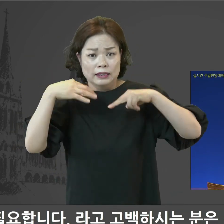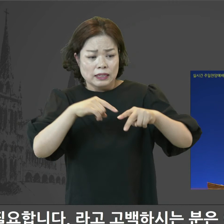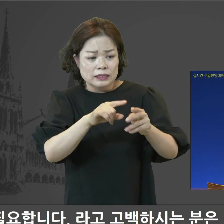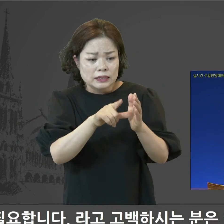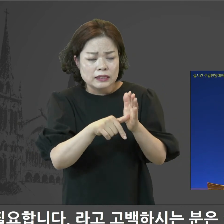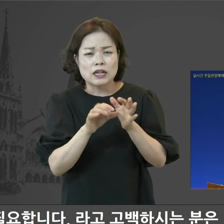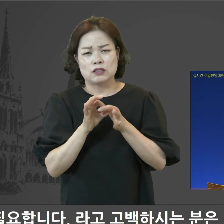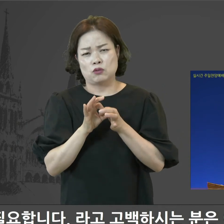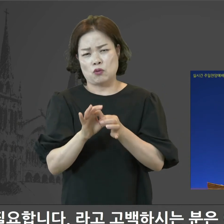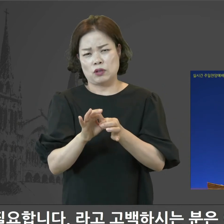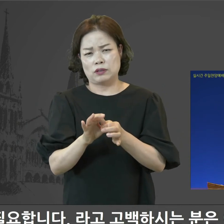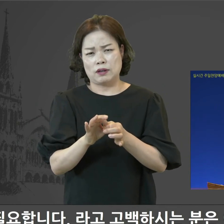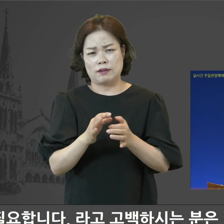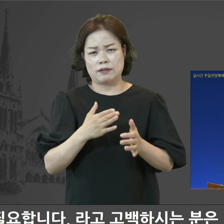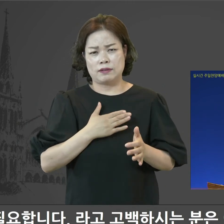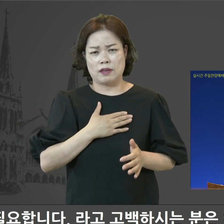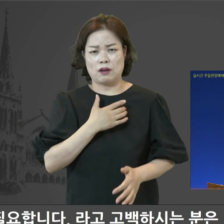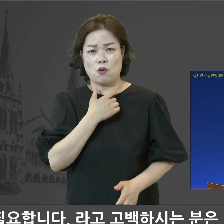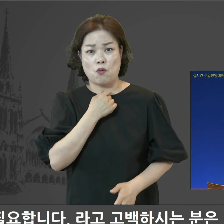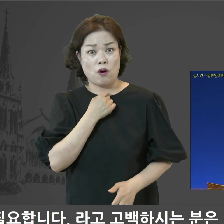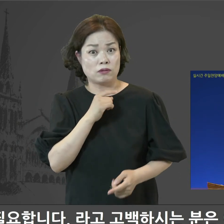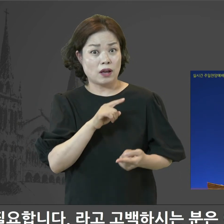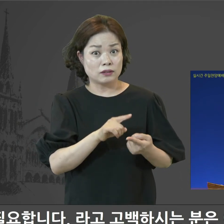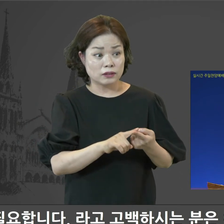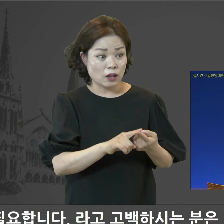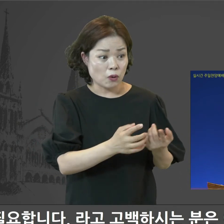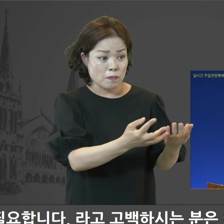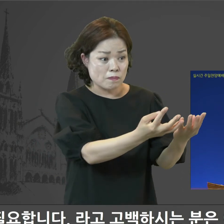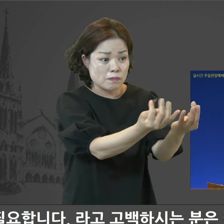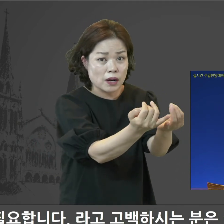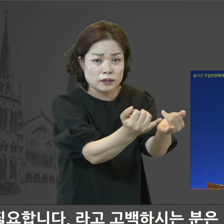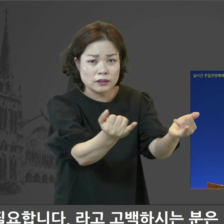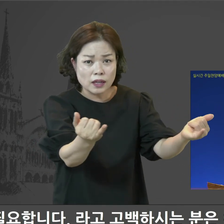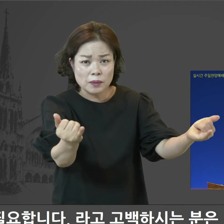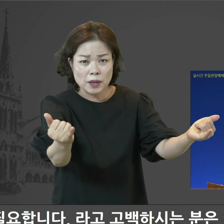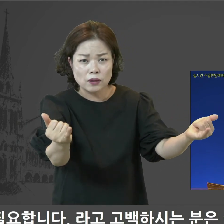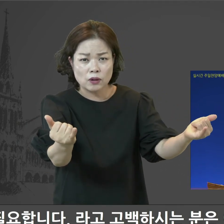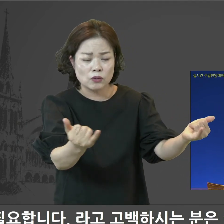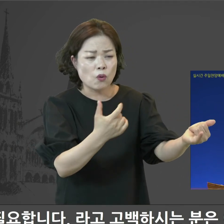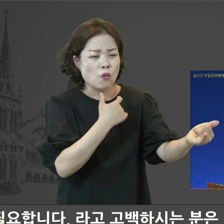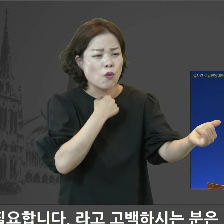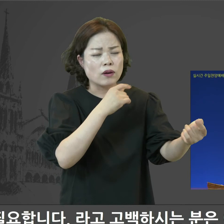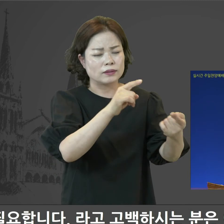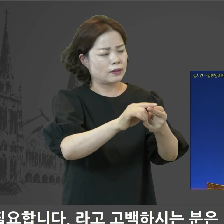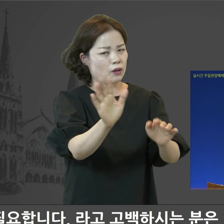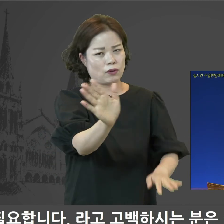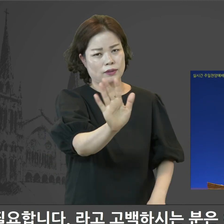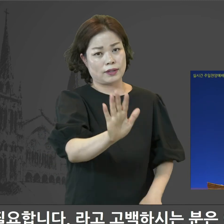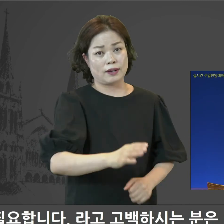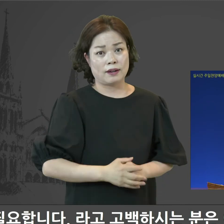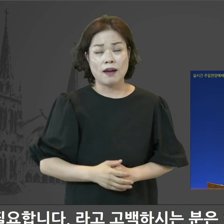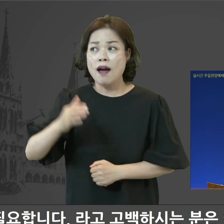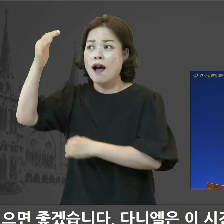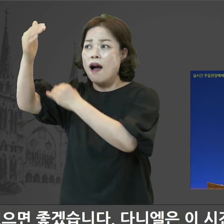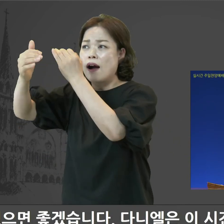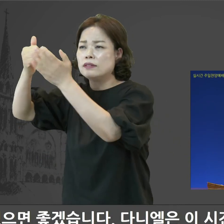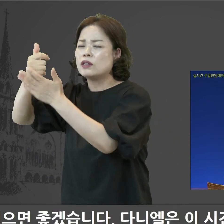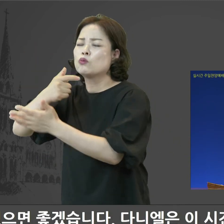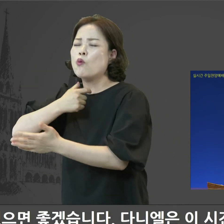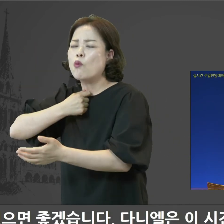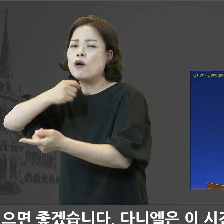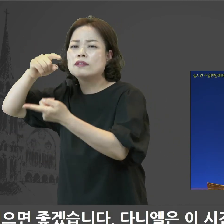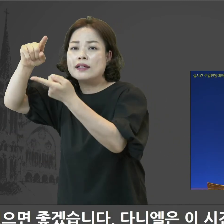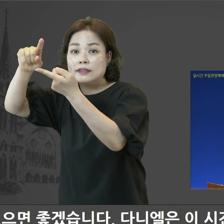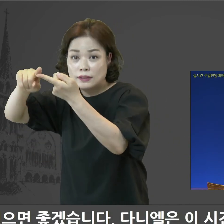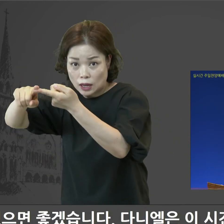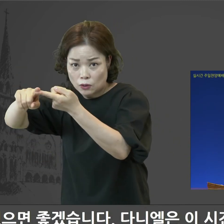시간을 통해서 내가 원하는 대로, 많은 사람들이 원하는 대로가 아닌 하나님께서 원하시는